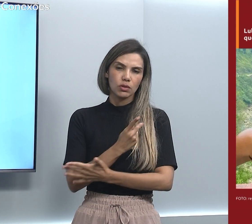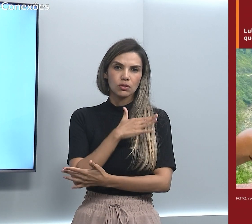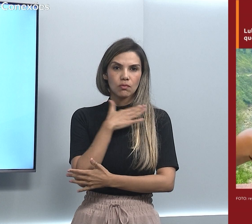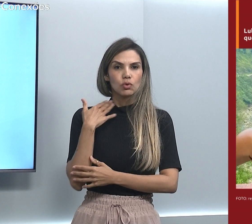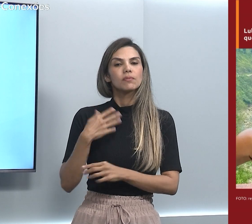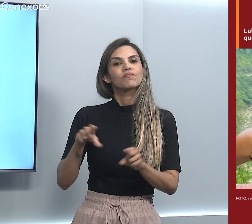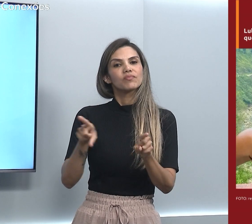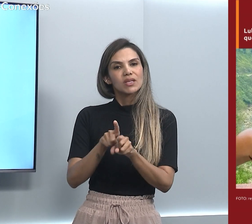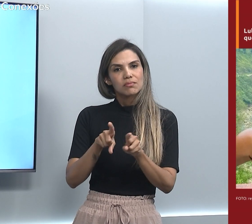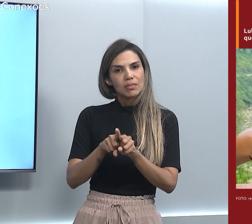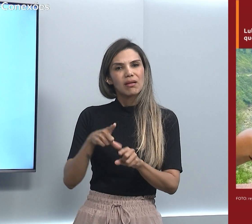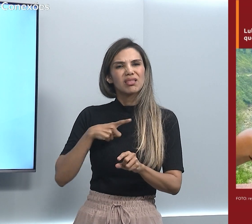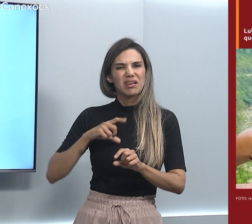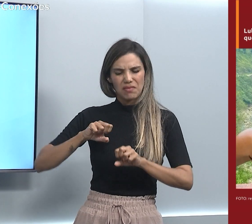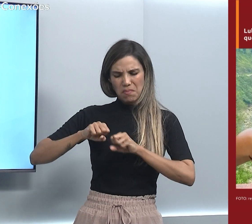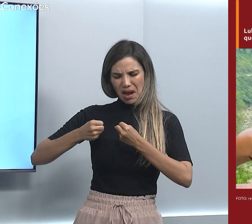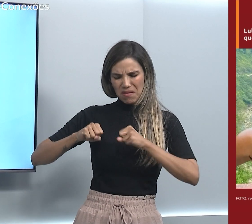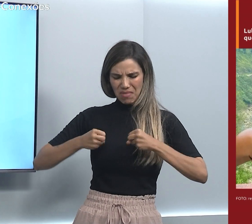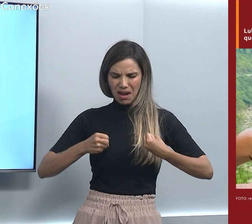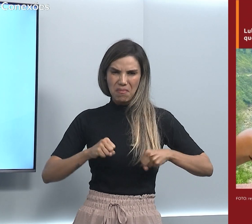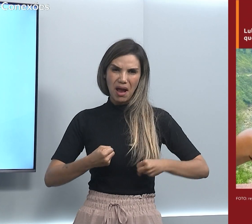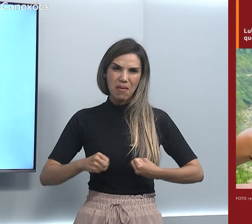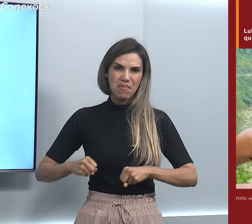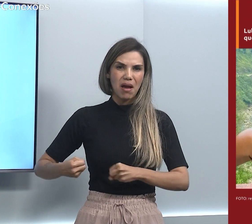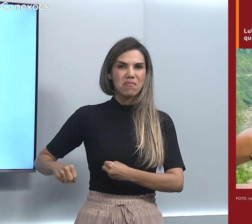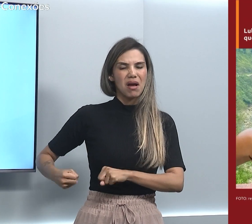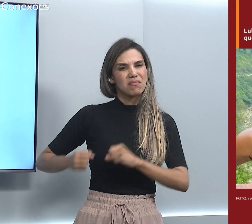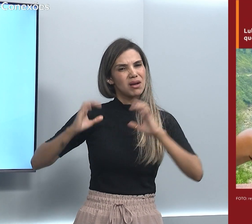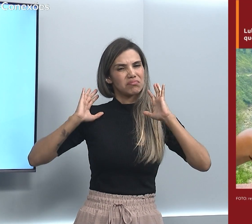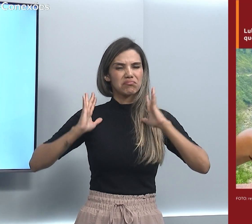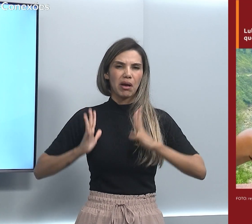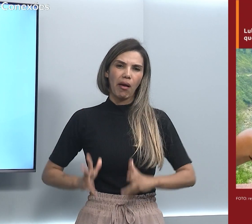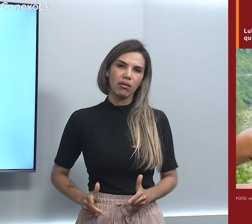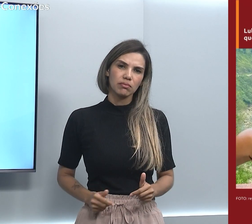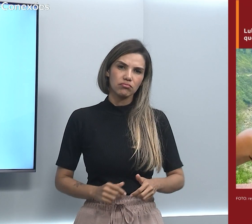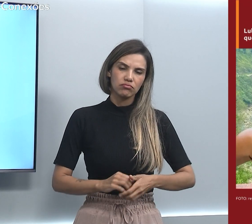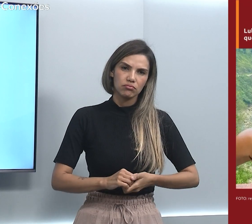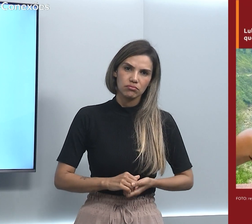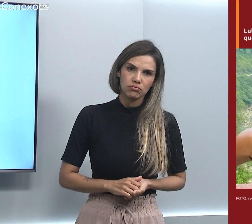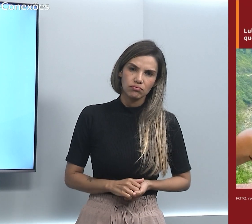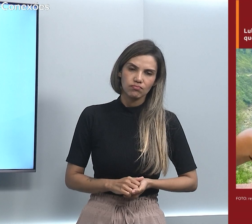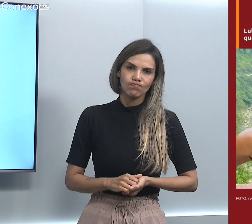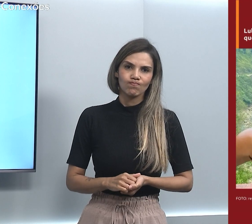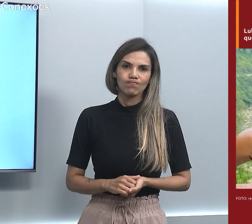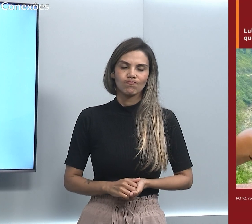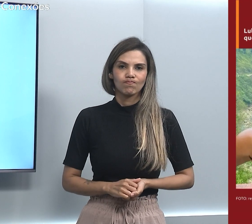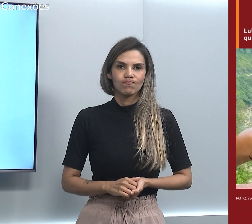também sofreu múltiplas fraturas e lesões por quase todo o corpo.